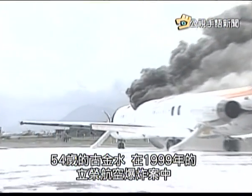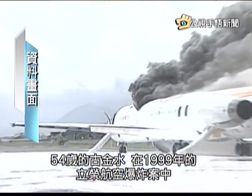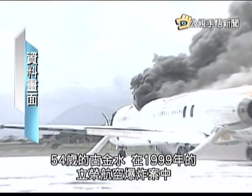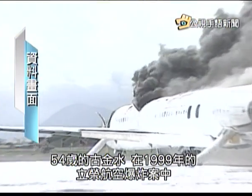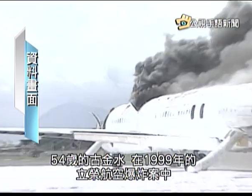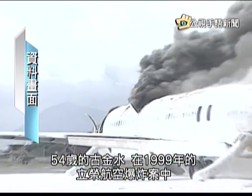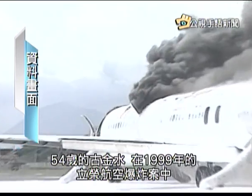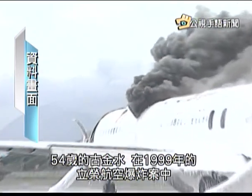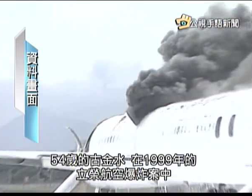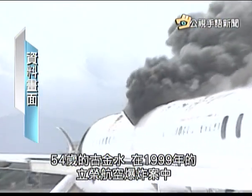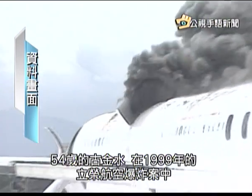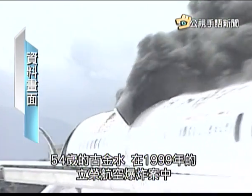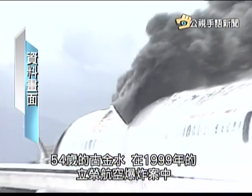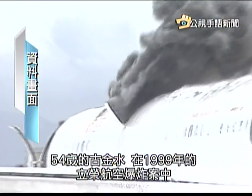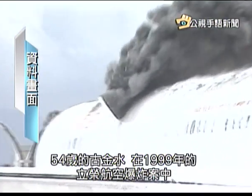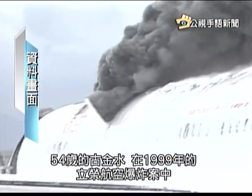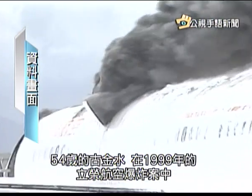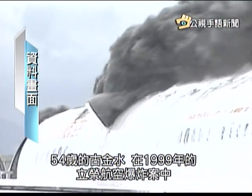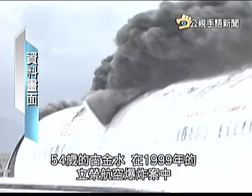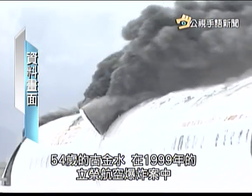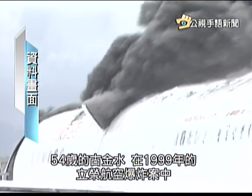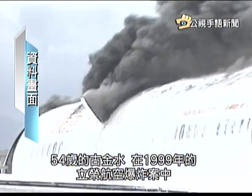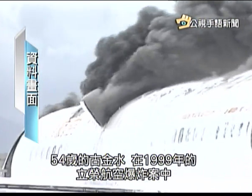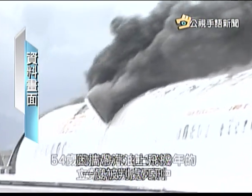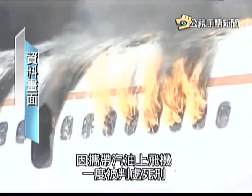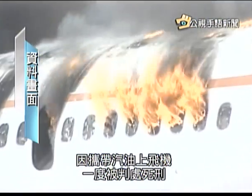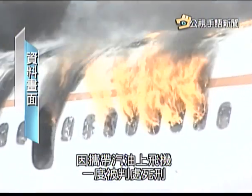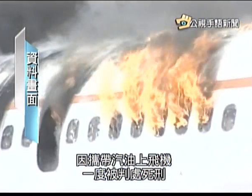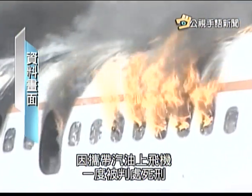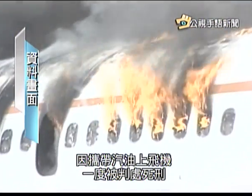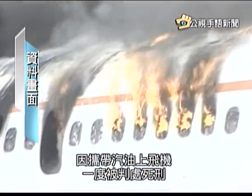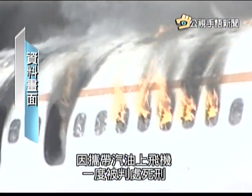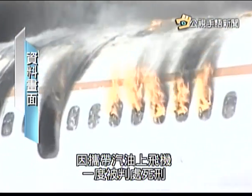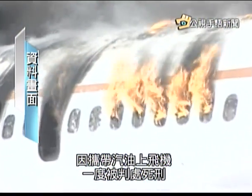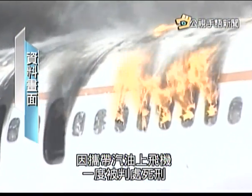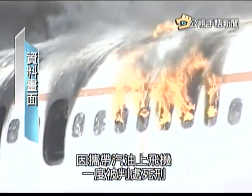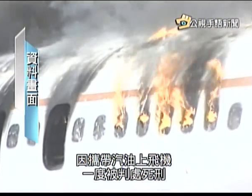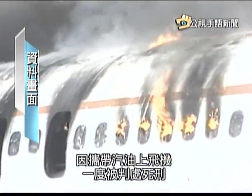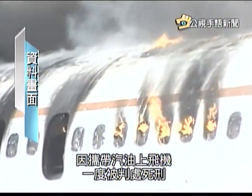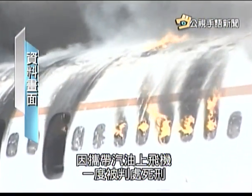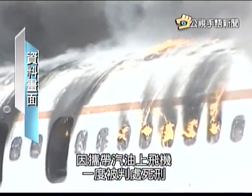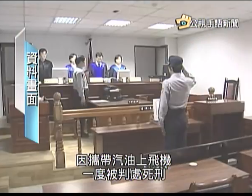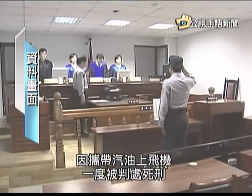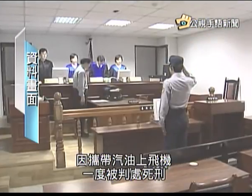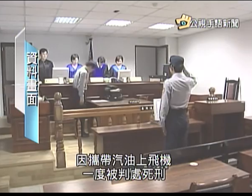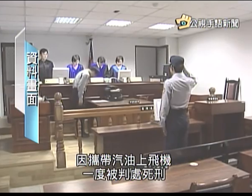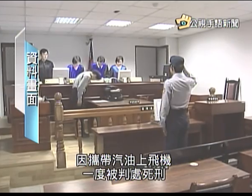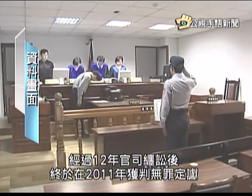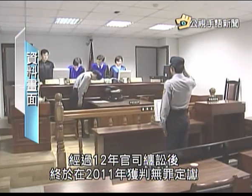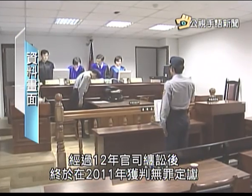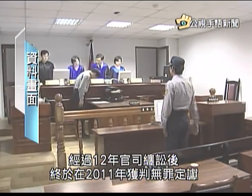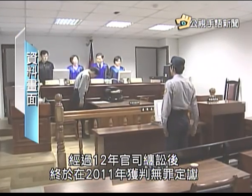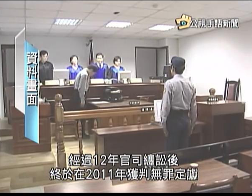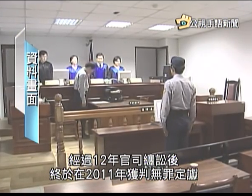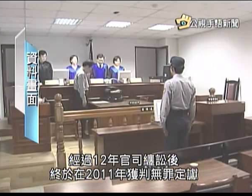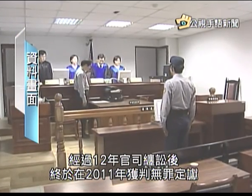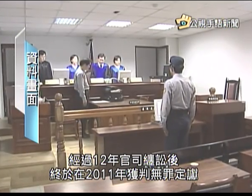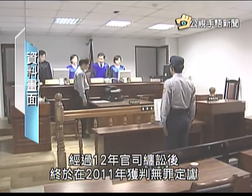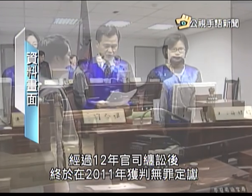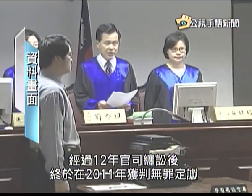在1999年的利荣航空爆炸案中，因携带汽油上飞机，一度被判处死刑。经过12年官司缠讼后，终